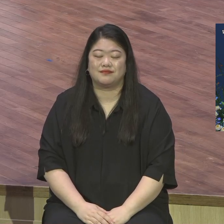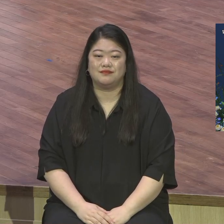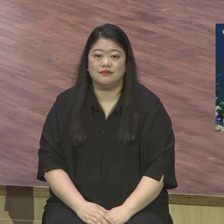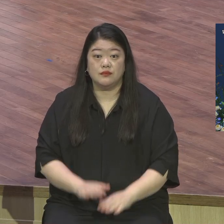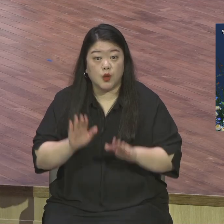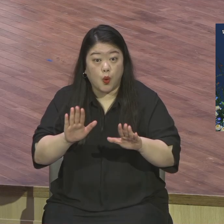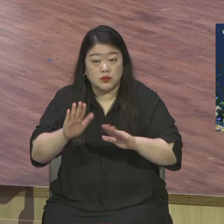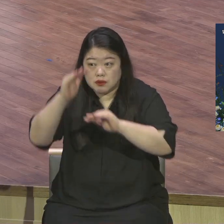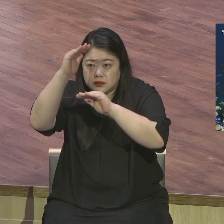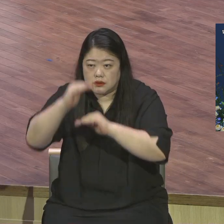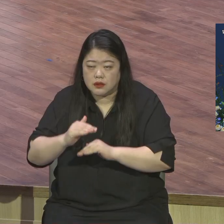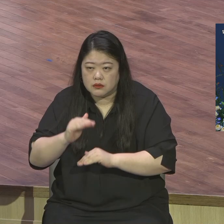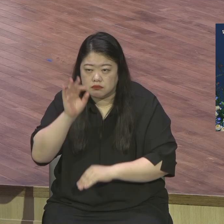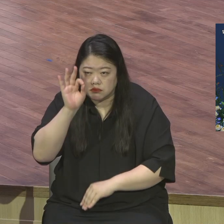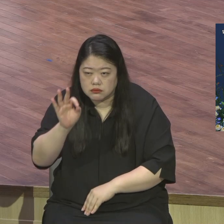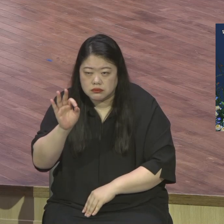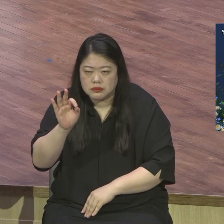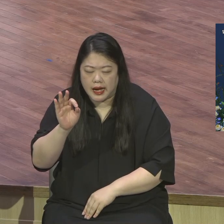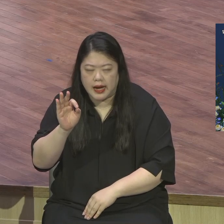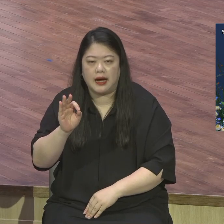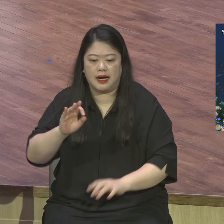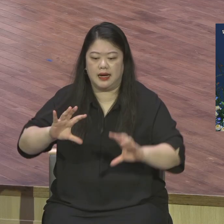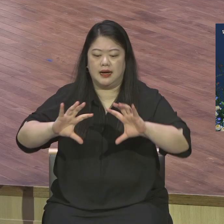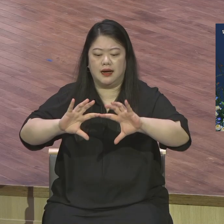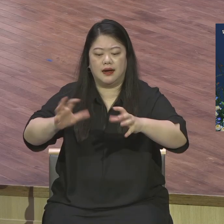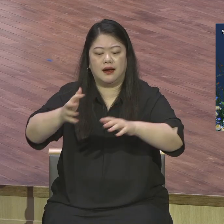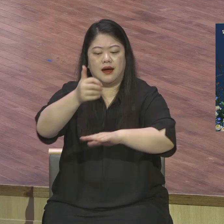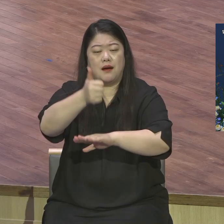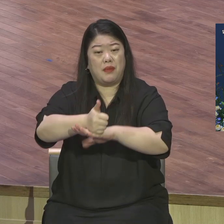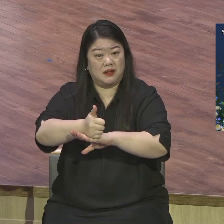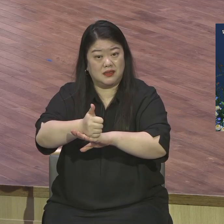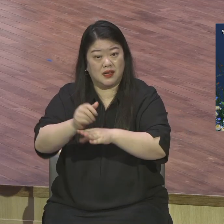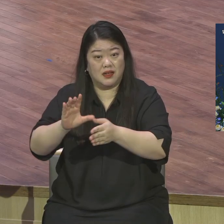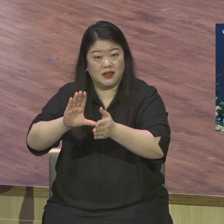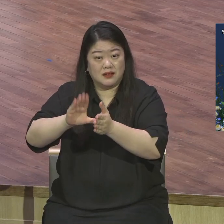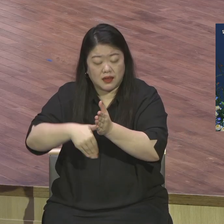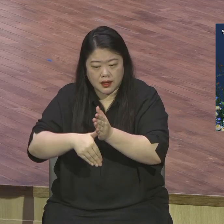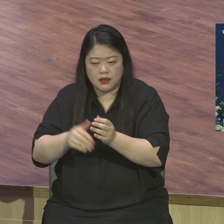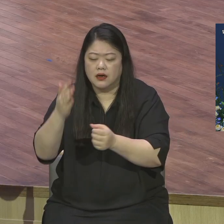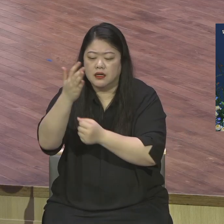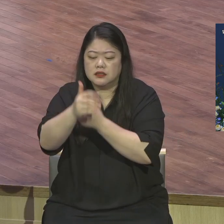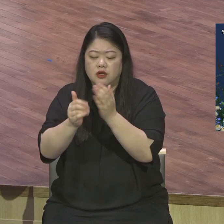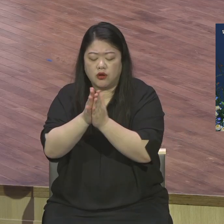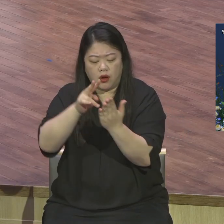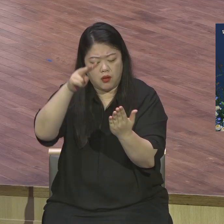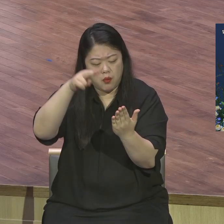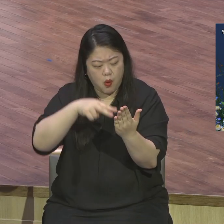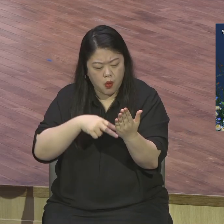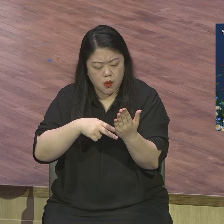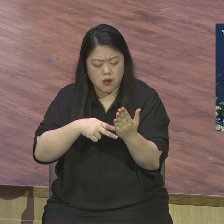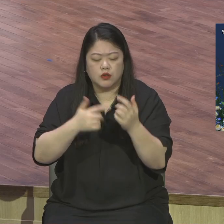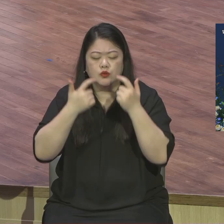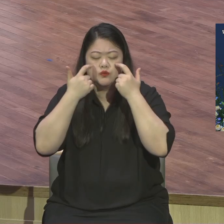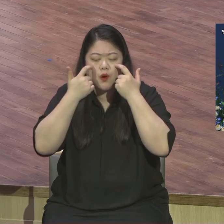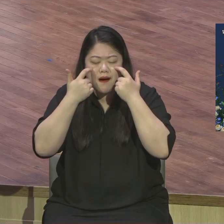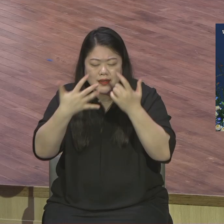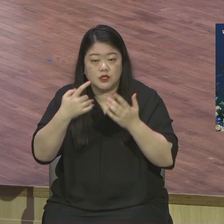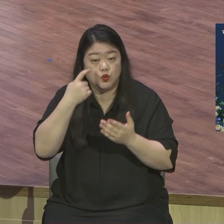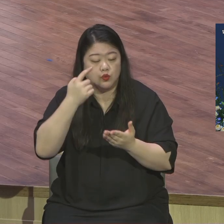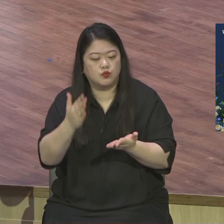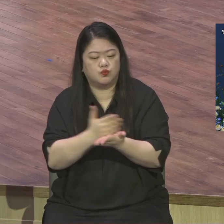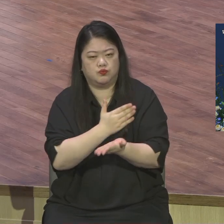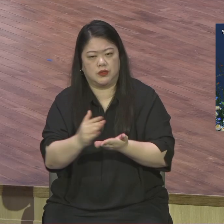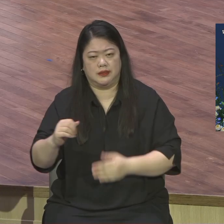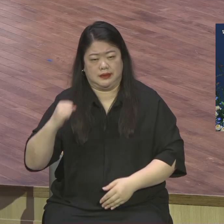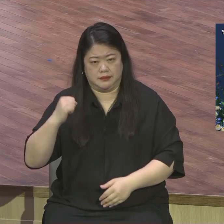마지막 때의 마지막 때 정확한 성경적 이해와 영적 분비력을 회복하는 시간 되시기